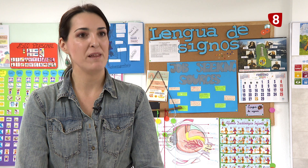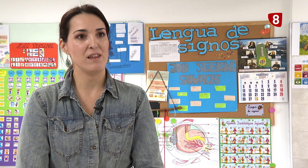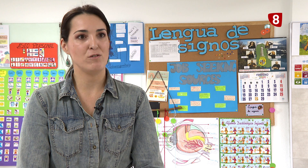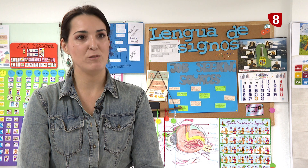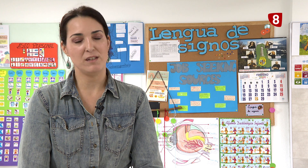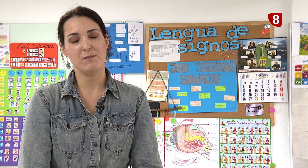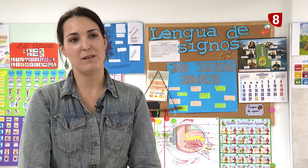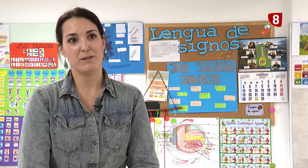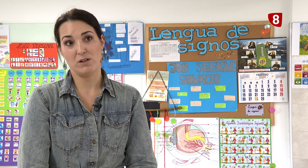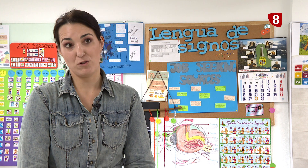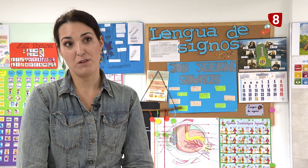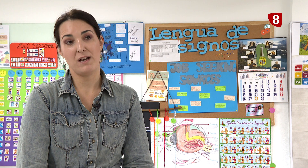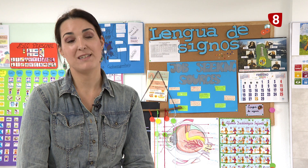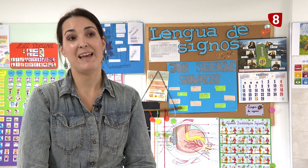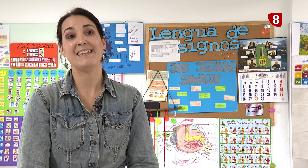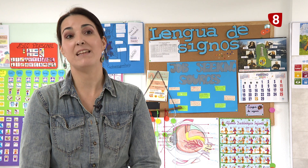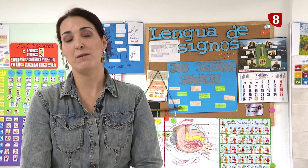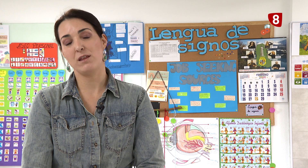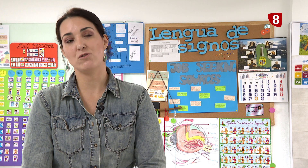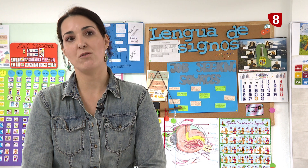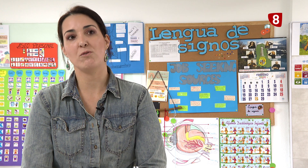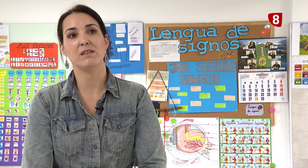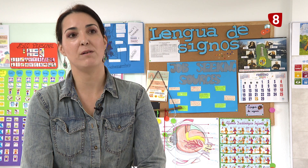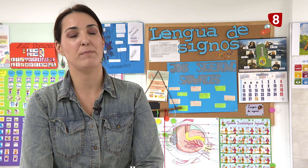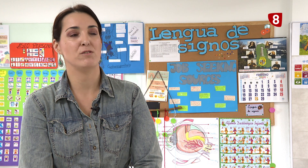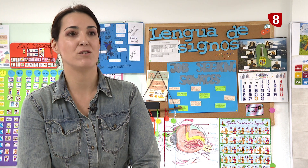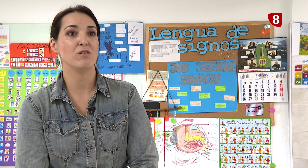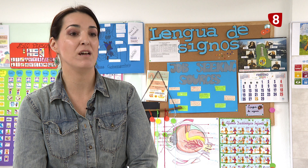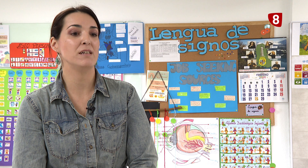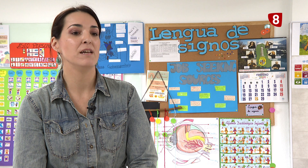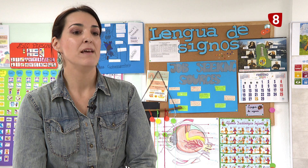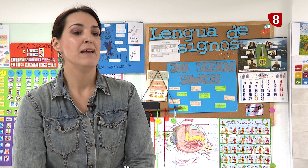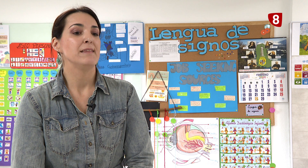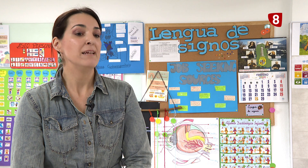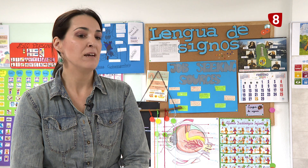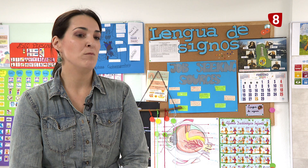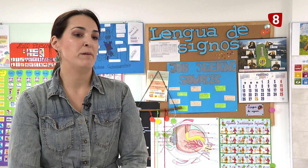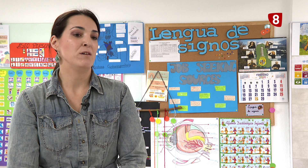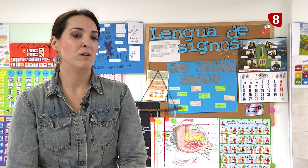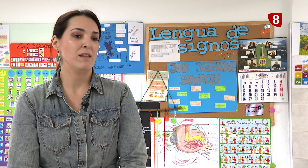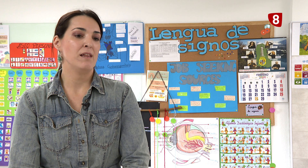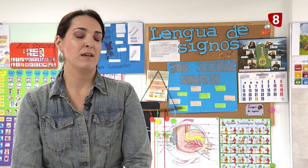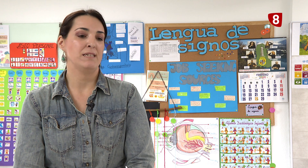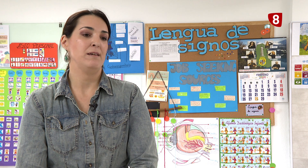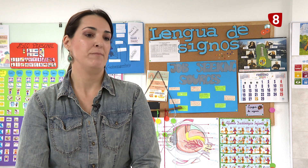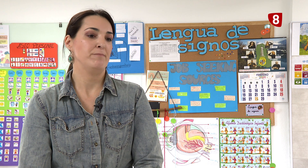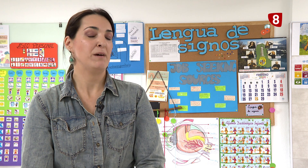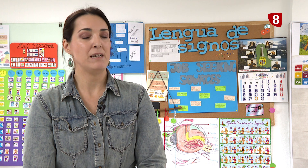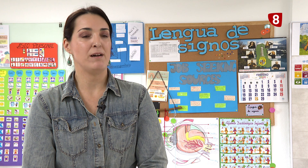mediación comunicativa de personas sordociegas e intervención socioeducativa de personas sordociegas, tienen como particularidad que se va a trabajar